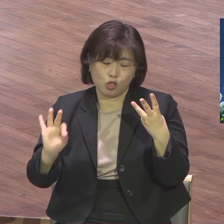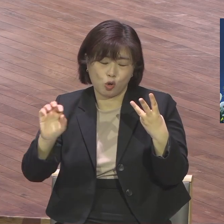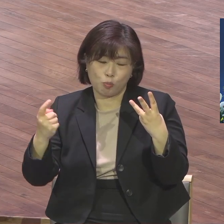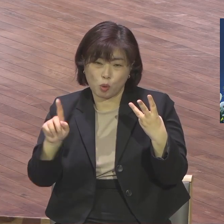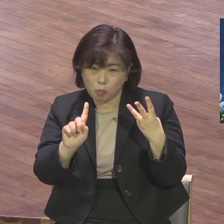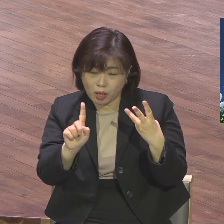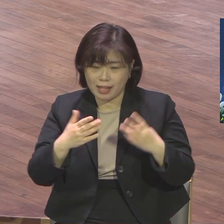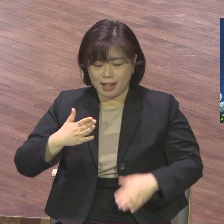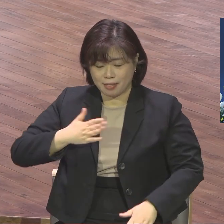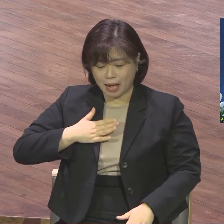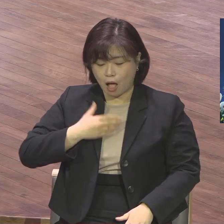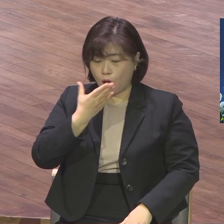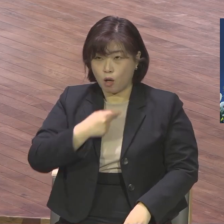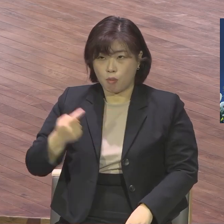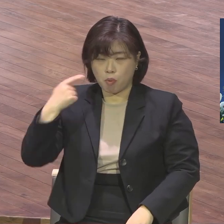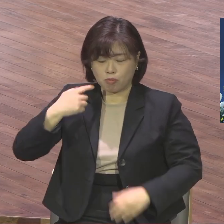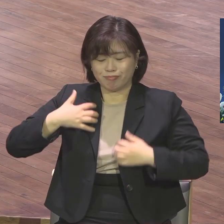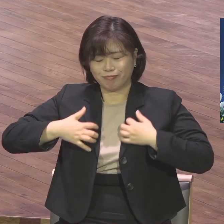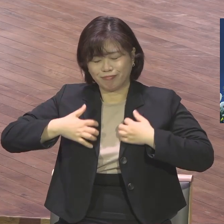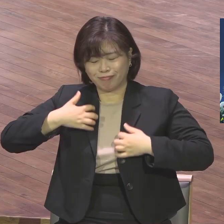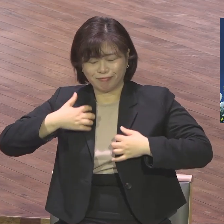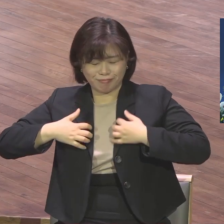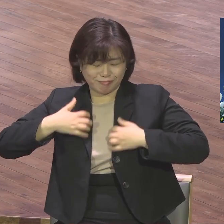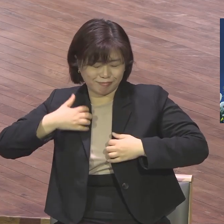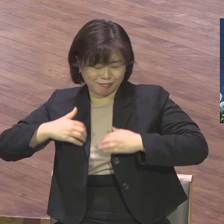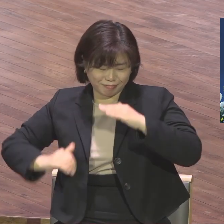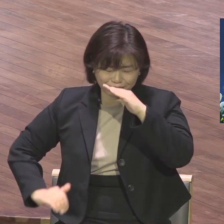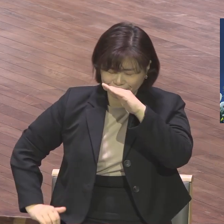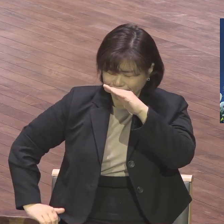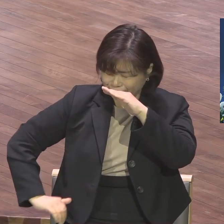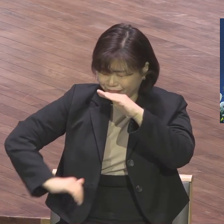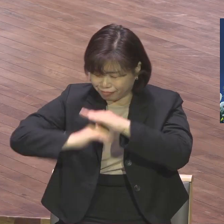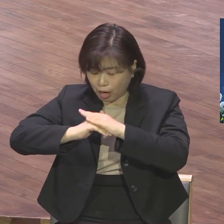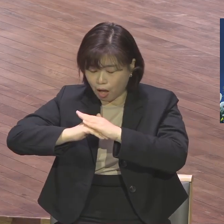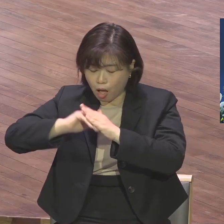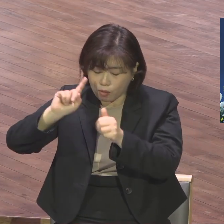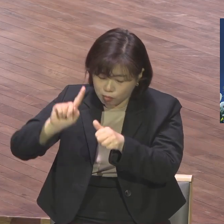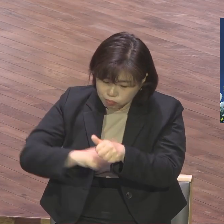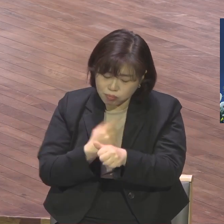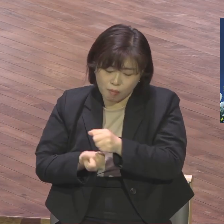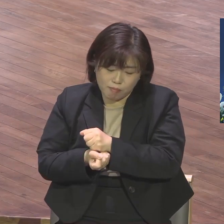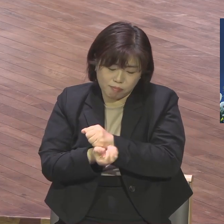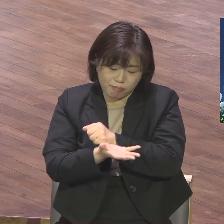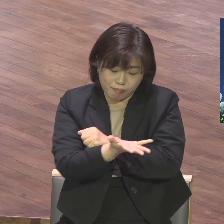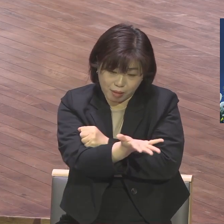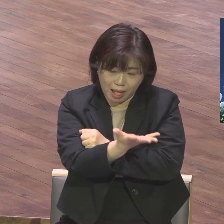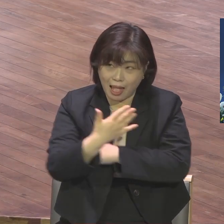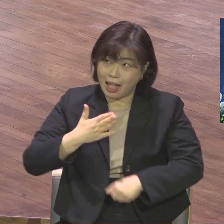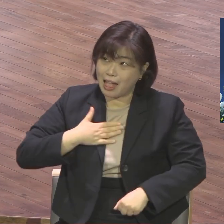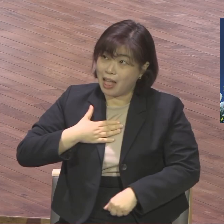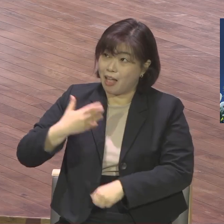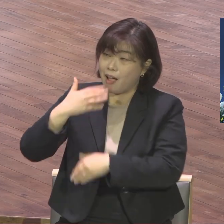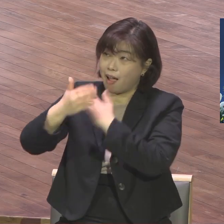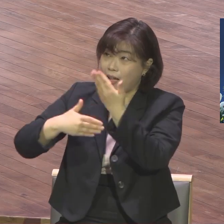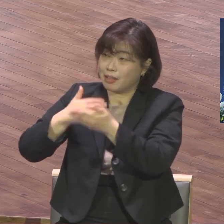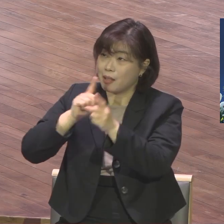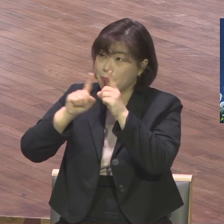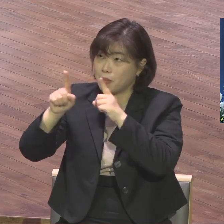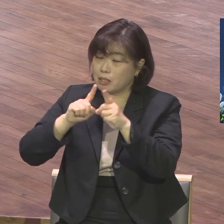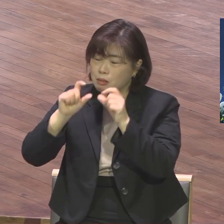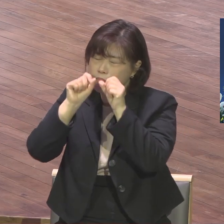되는 이 교회도 마찬가지요. 그리스도의 빛이 확 밝게 드러나게 되면 어둠에 있던 영혼들이 찾아오게